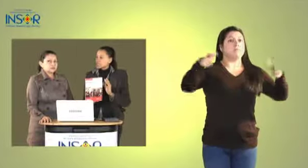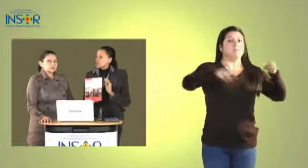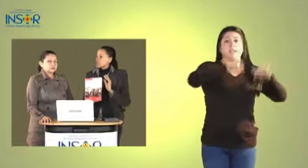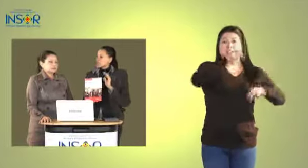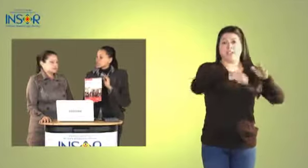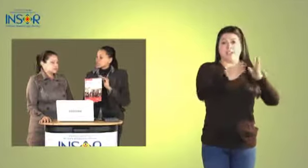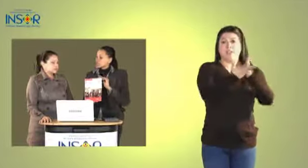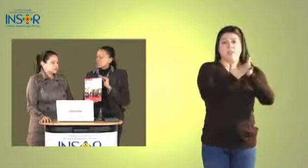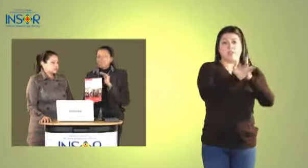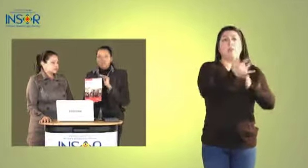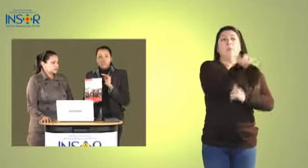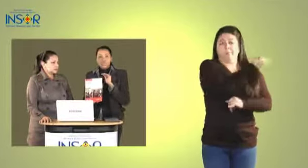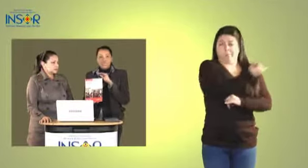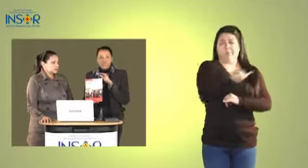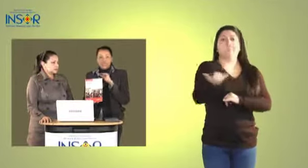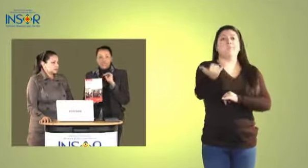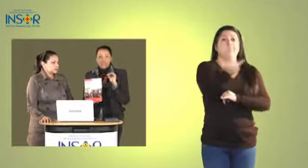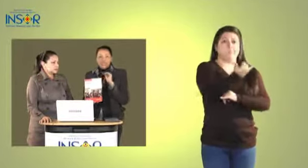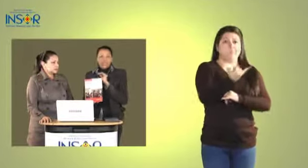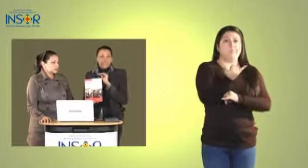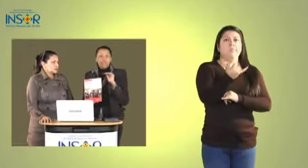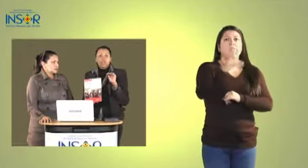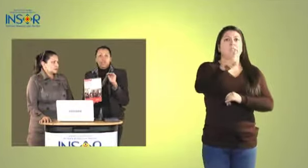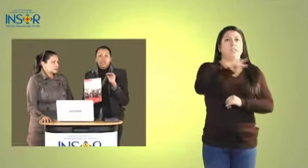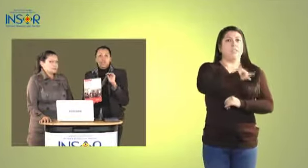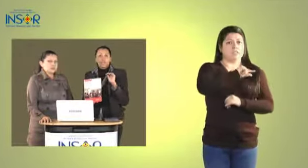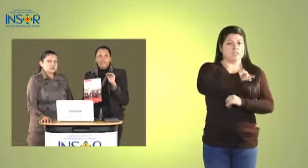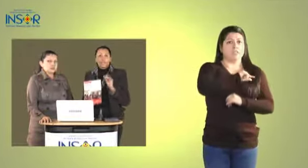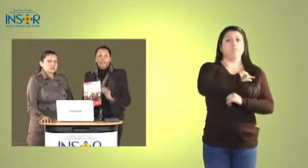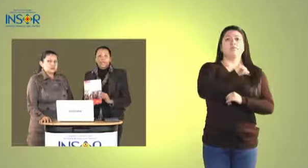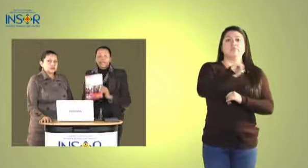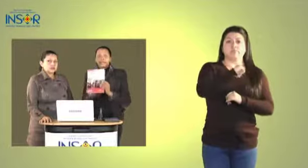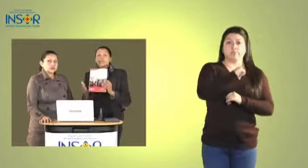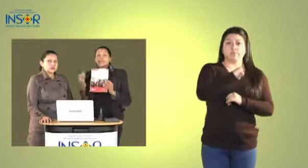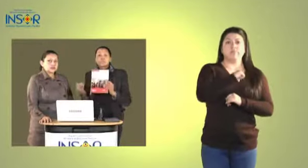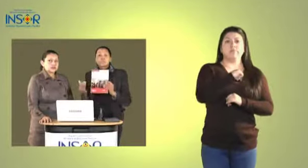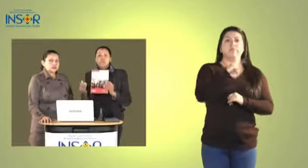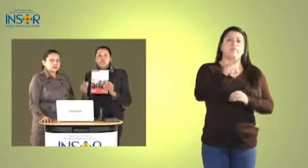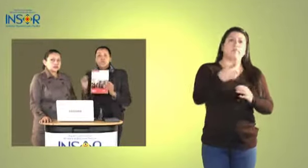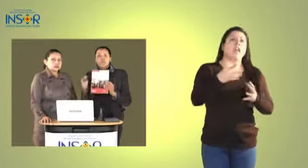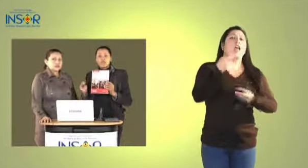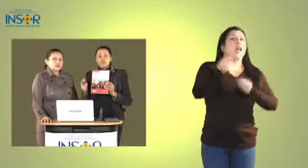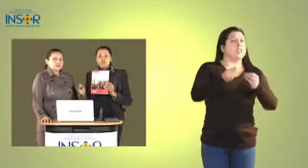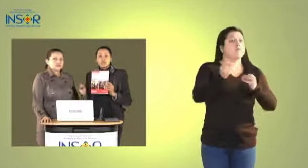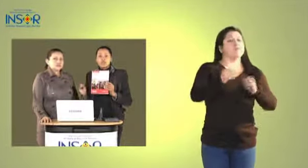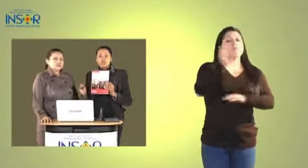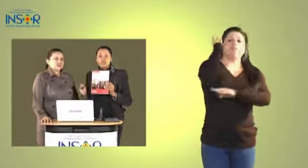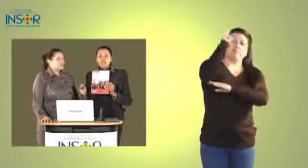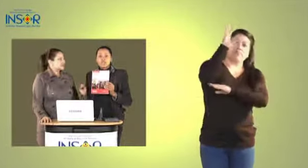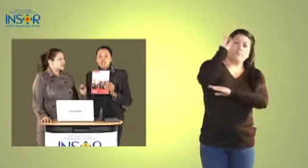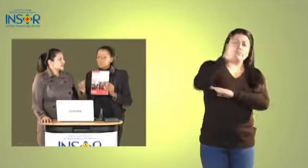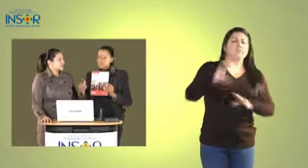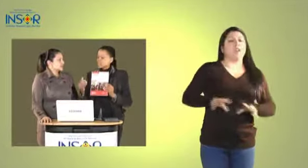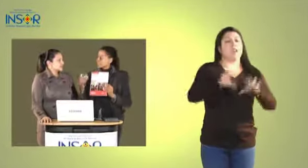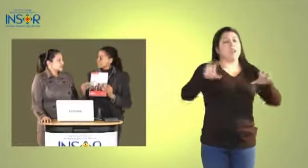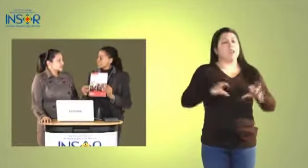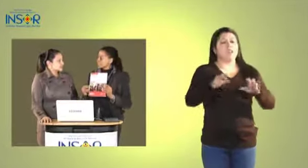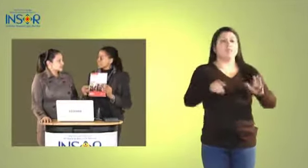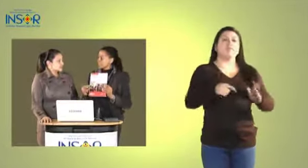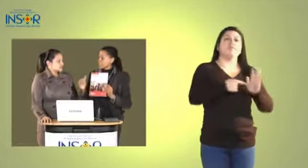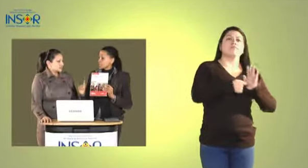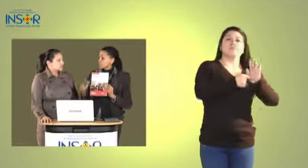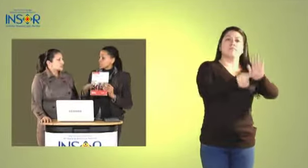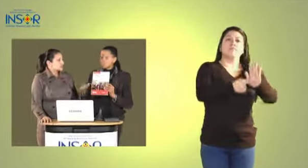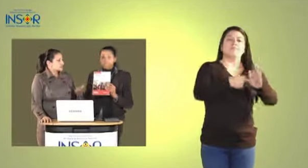lo tiene. Asimismo, el INSOR ha desarrollado eventos de cualificación para los docentes, donde se ha entregado